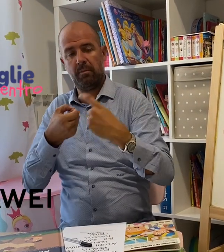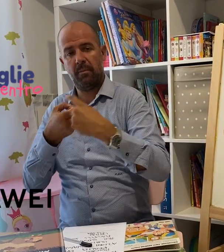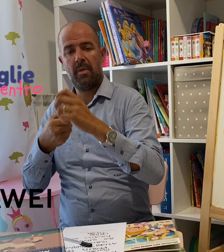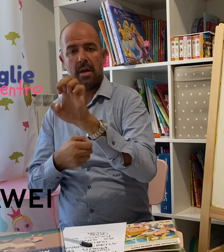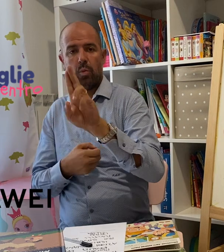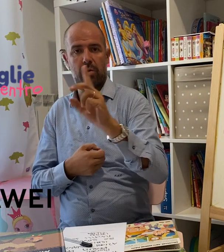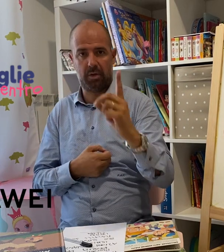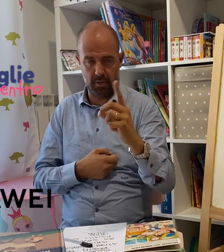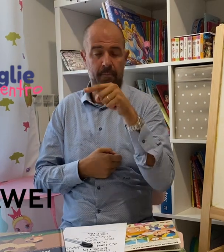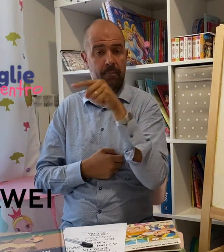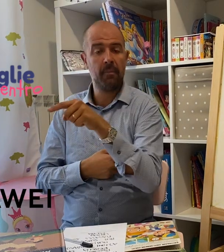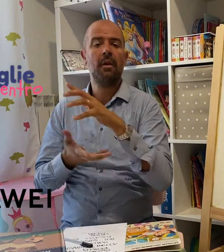associazione